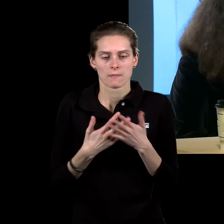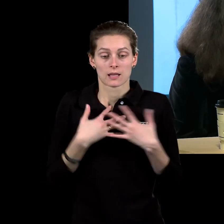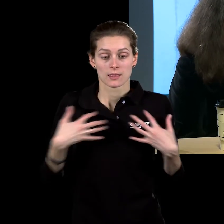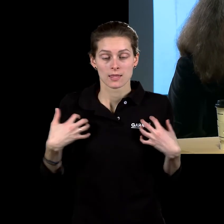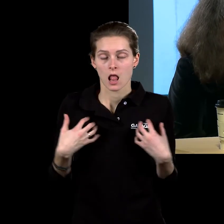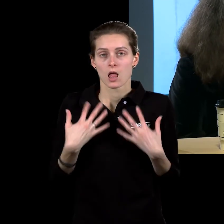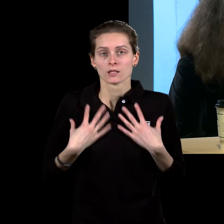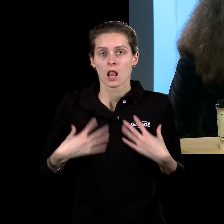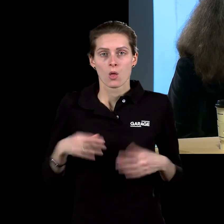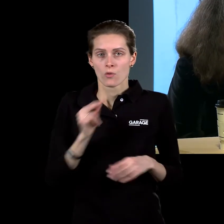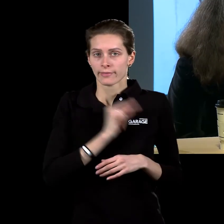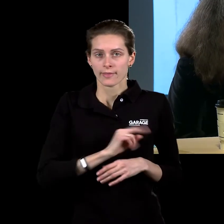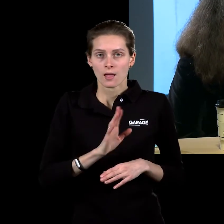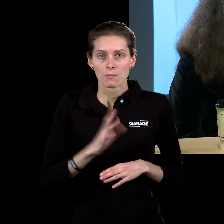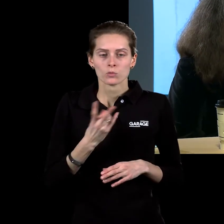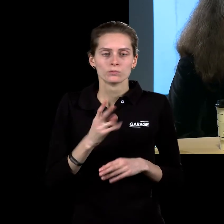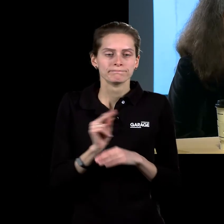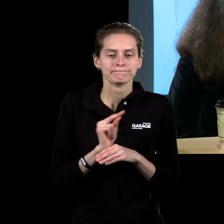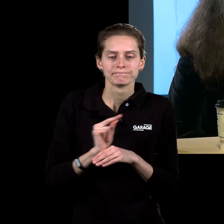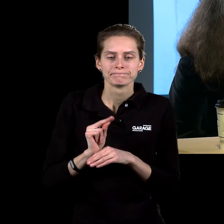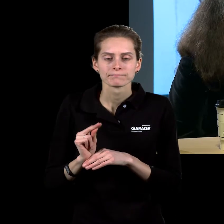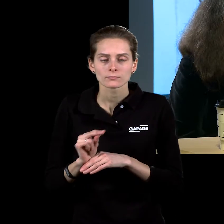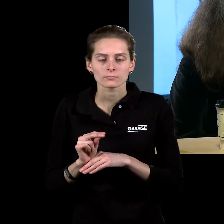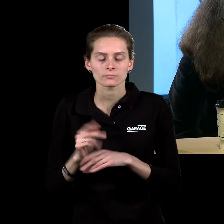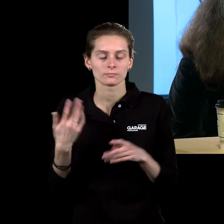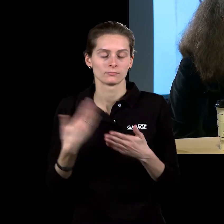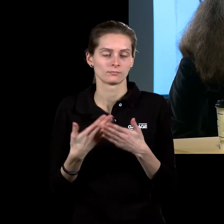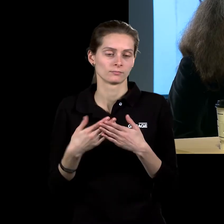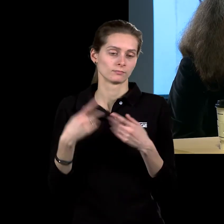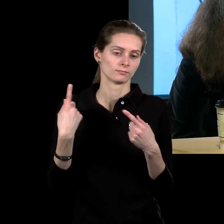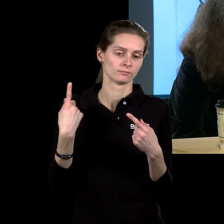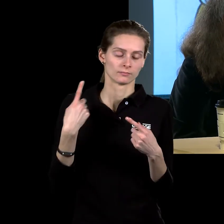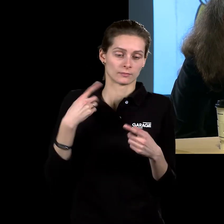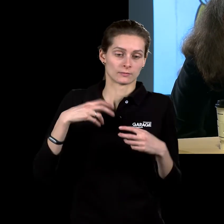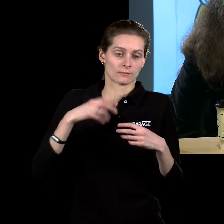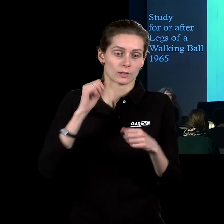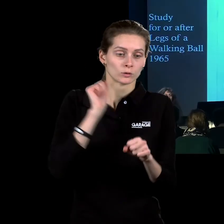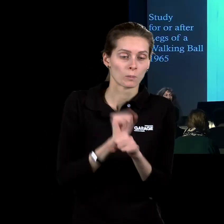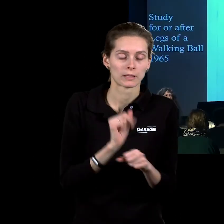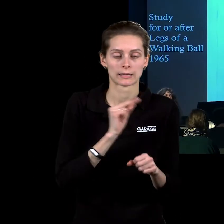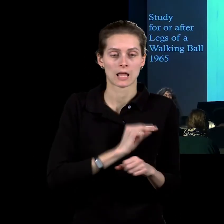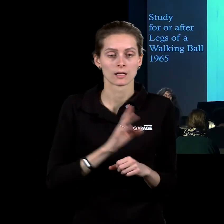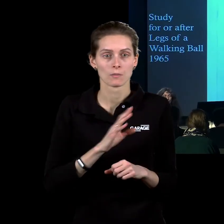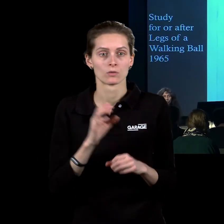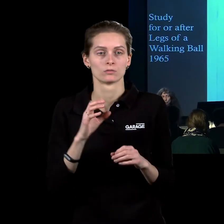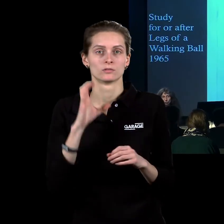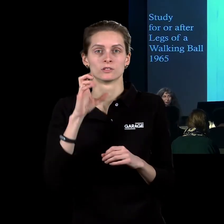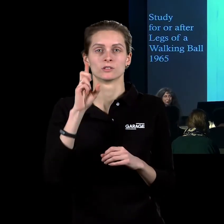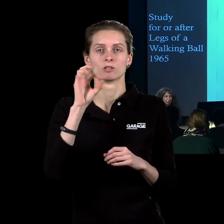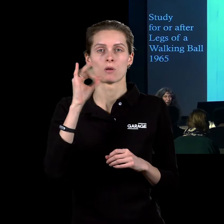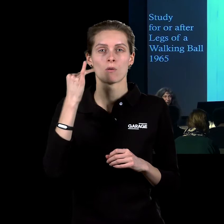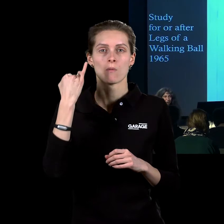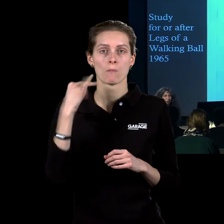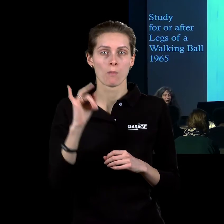перестает работать, и надо понять, как его починить, да, когда происходят какие-то сбои в работе этого организма, потому что без сбоев про него, в общем, не очень